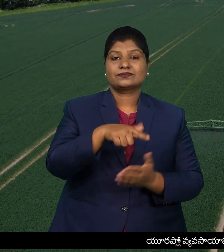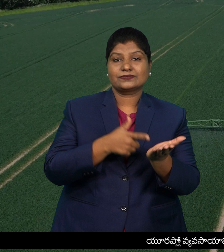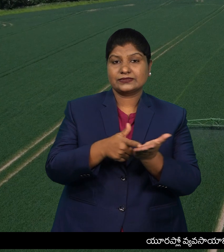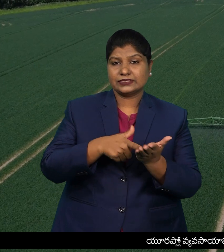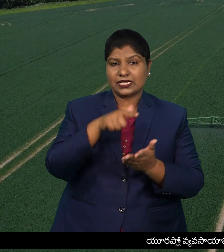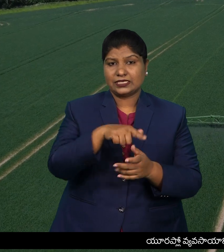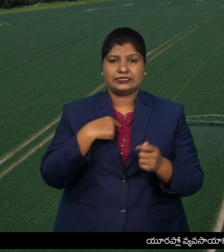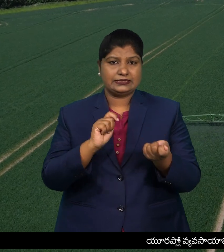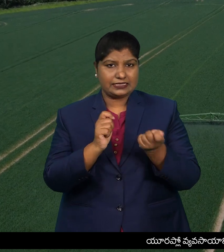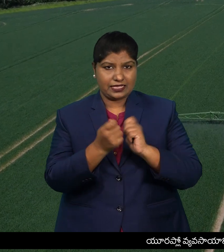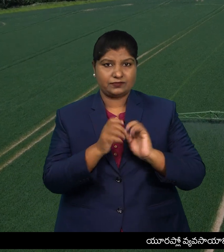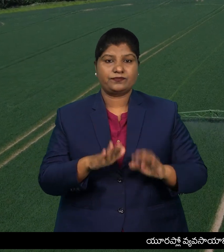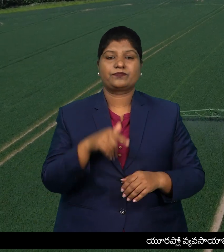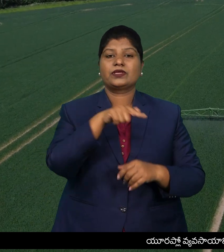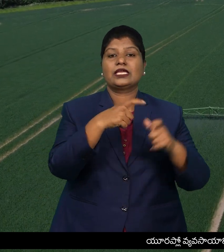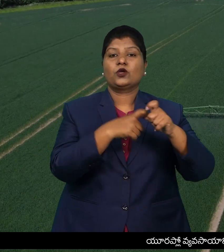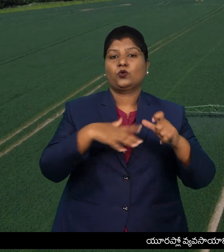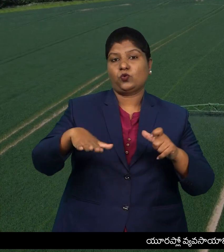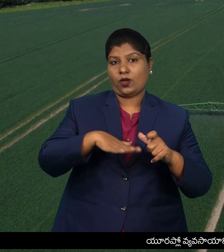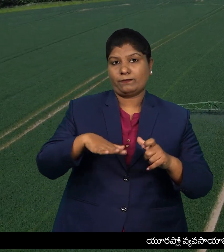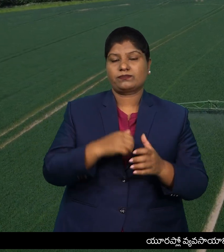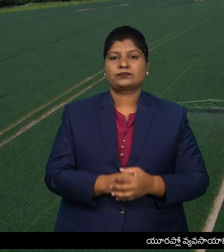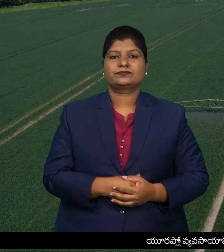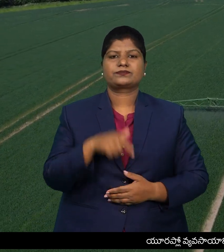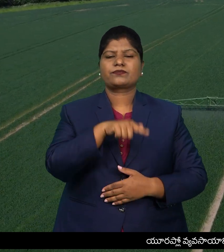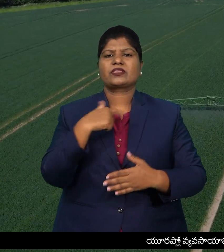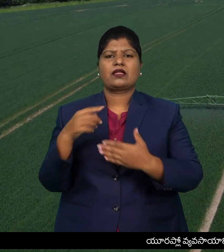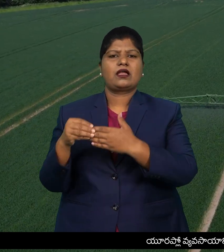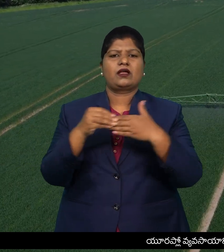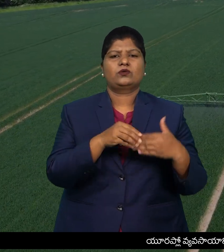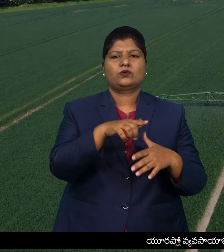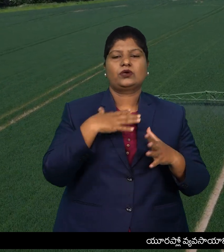యూరప్లో వ్యవసాయాన్ని అతిపెద్ద కమతాలు చేపడతాయి.